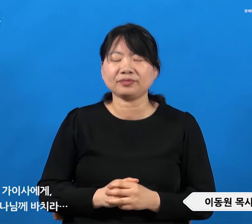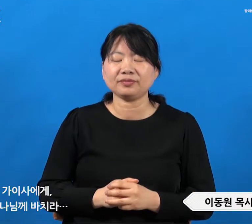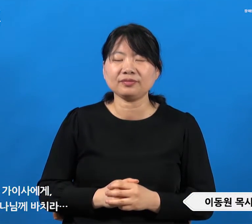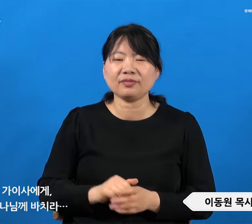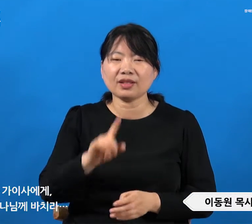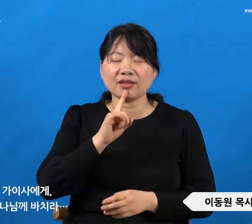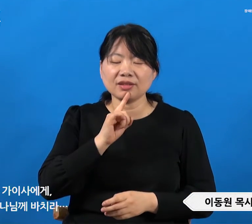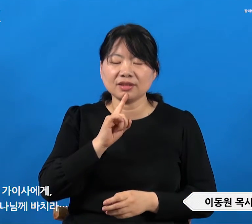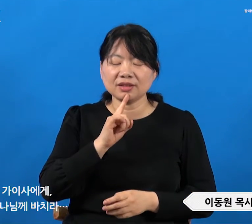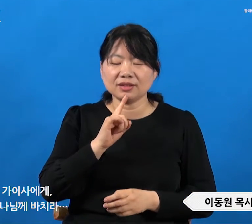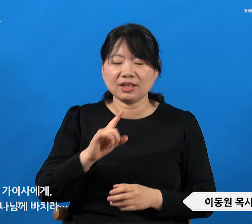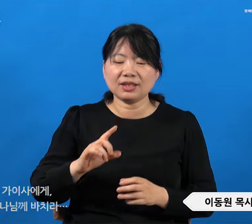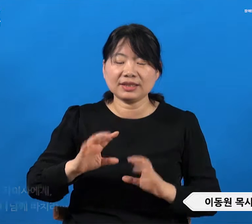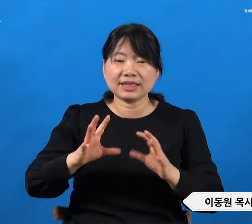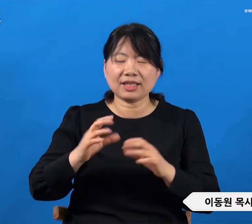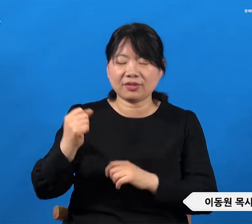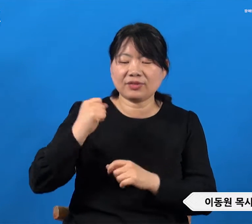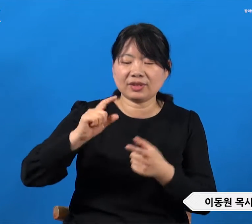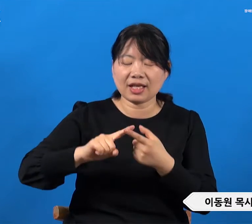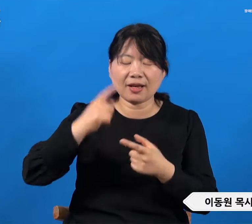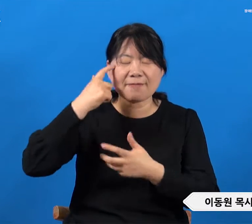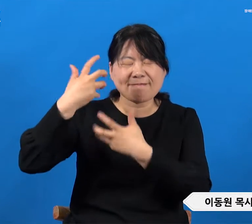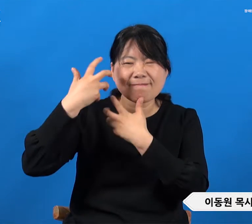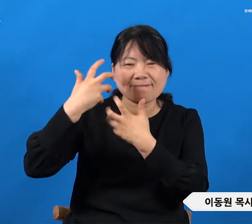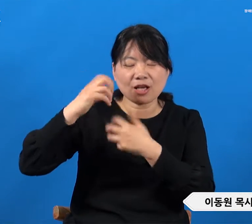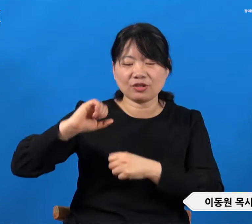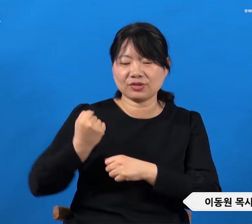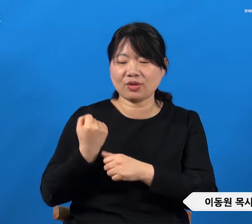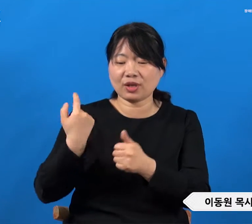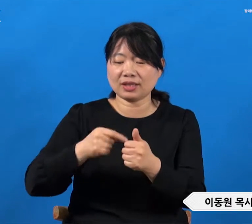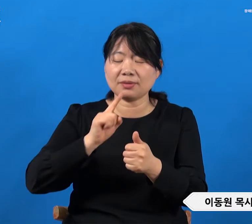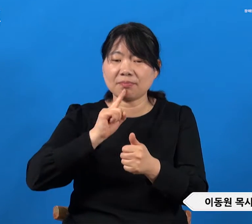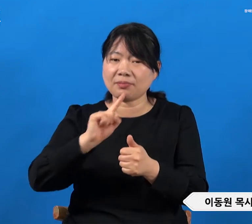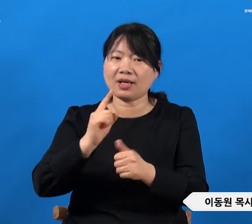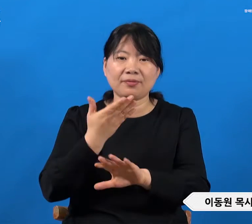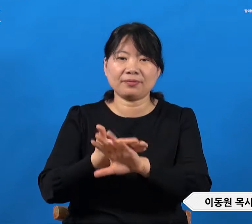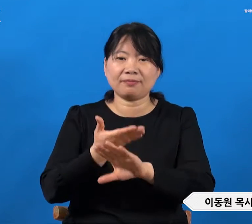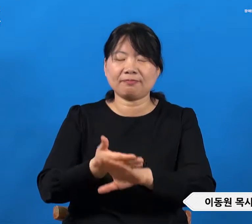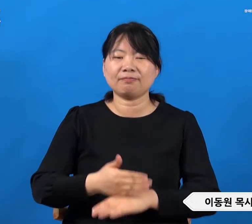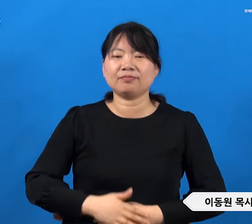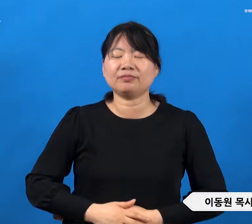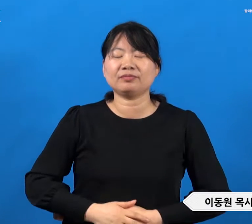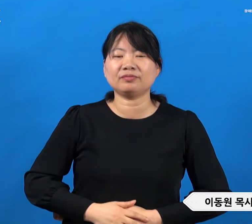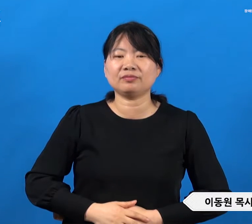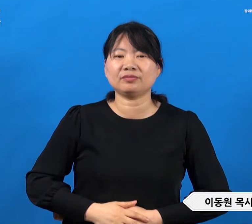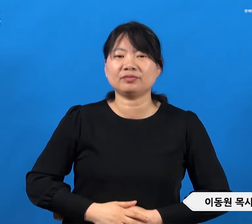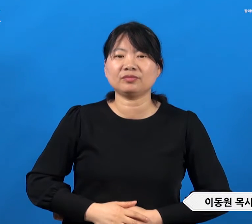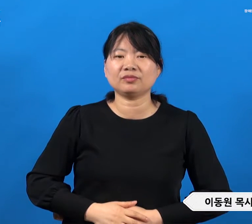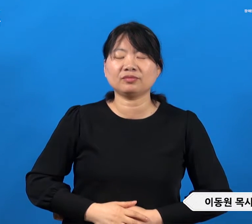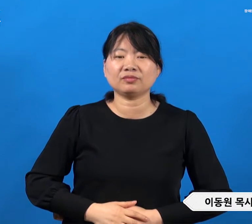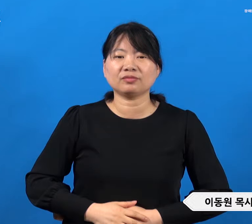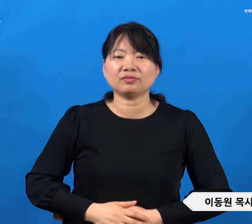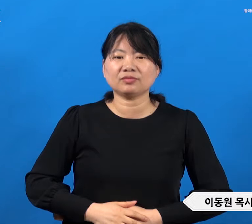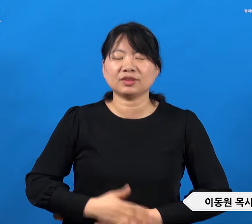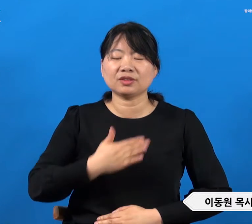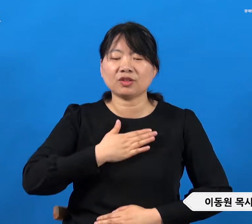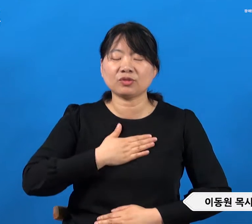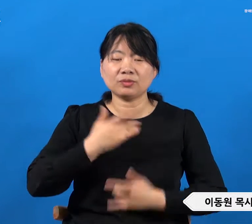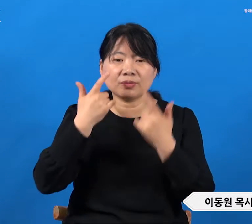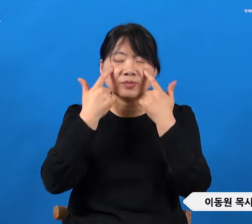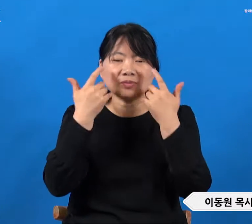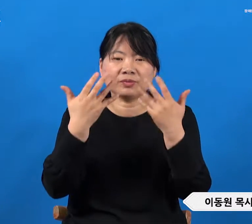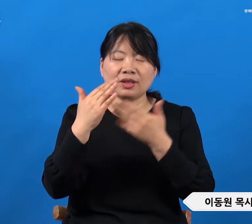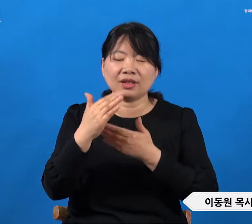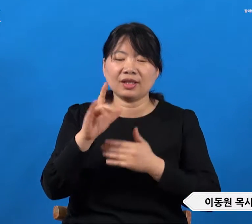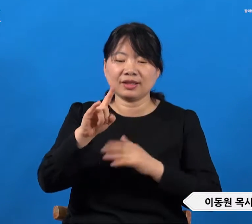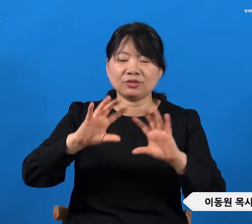이 말씀이 세속 권력에 대한 맹목적인 순종을 가르치는 말씀은 결코 아닙니다. 저는